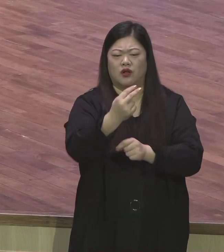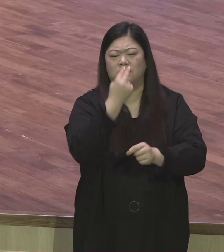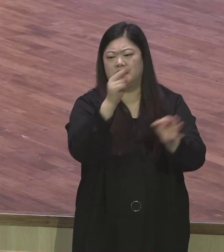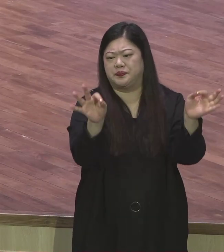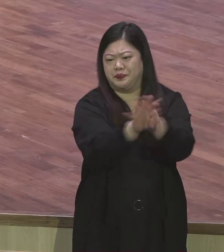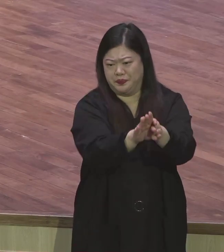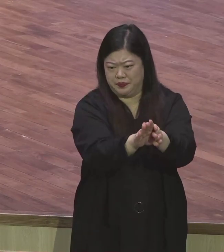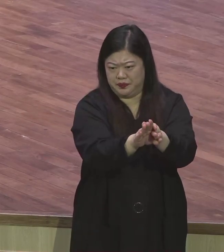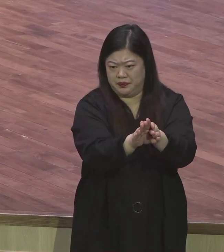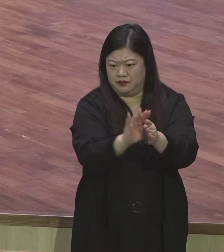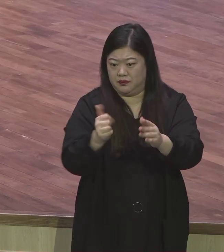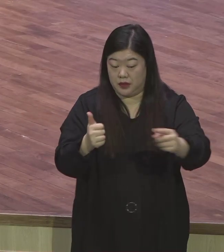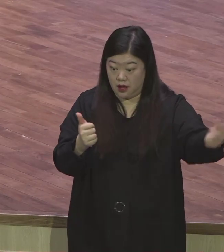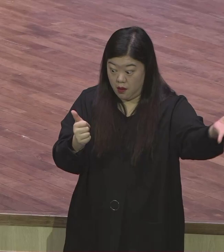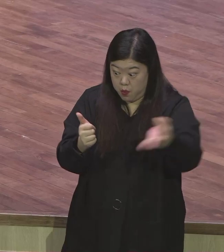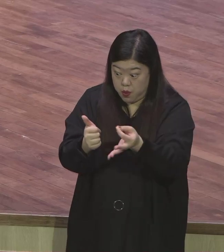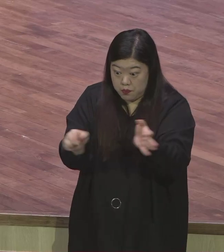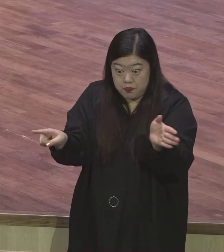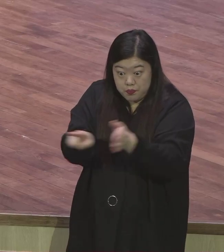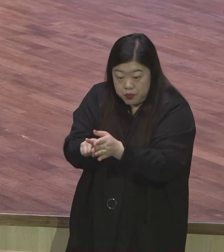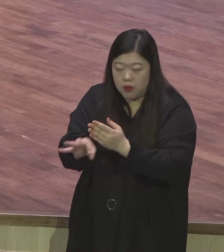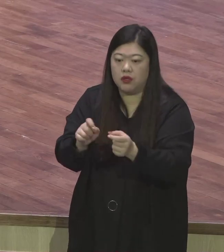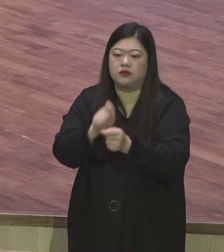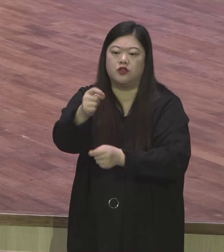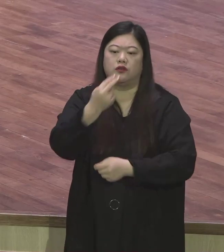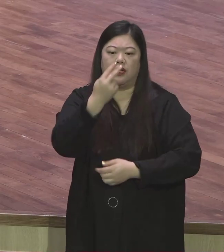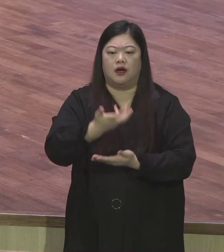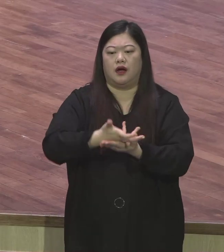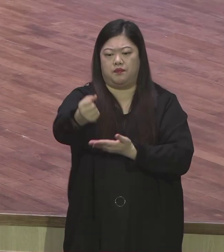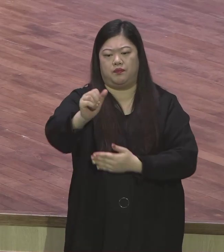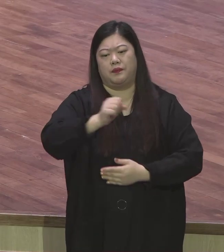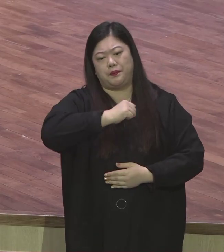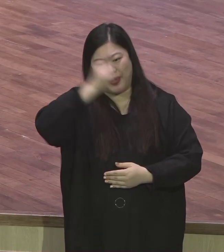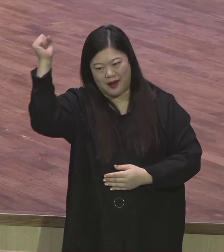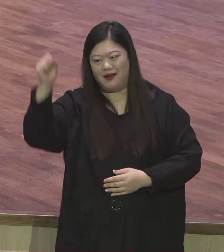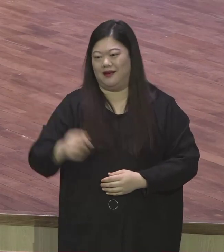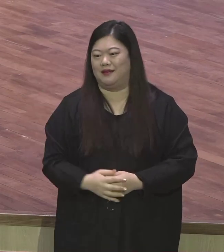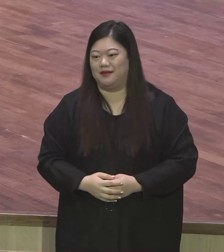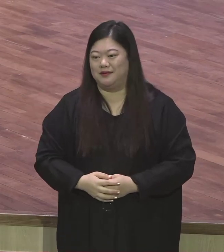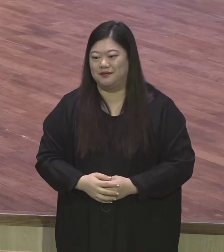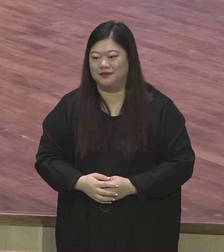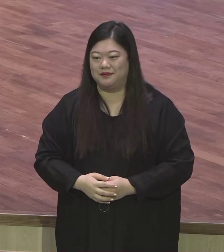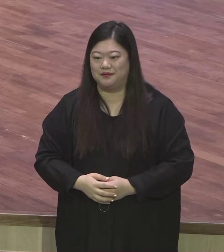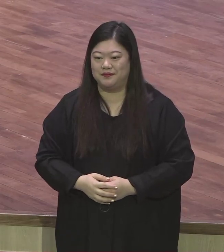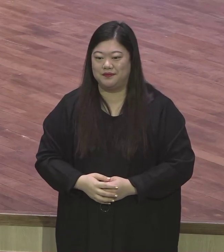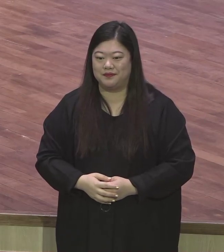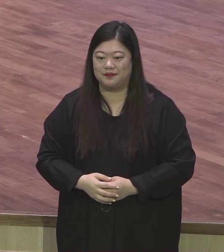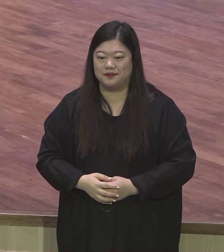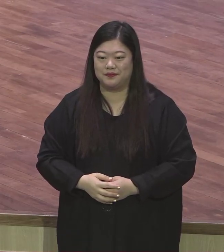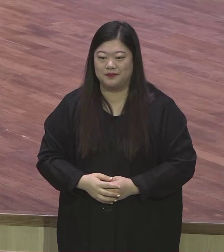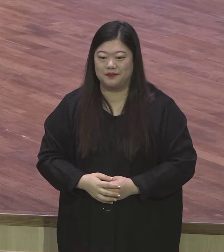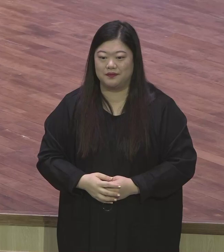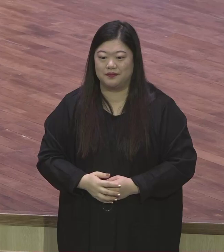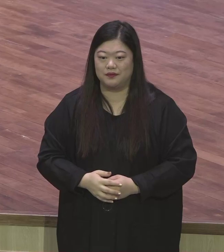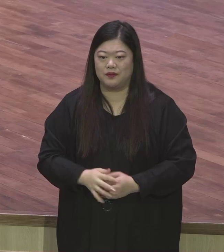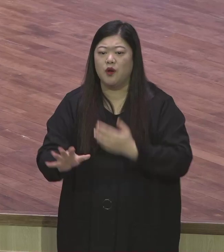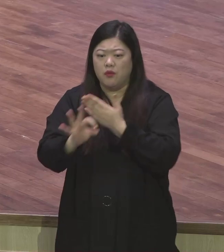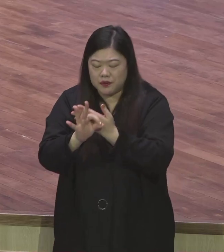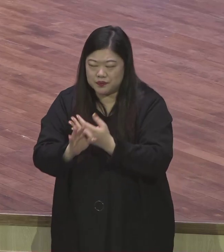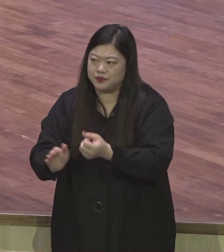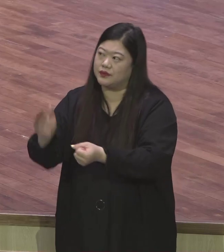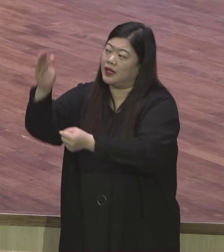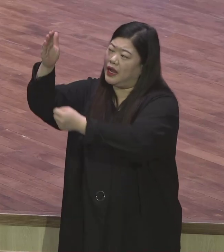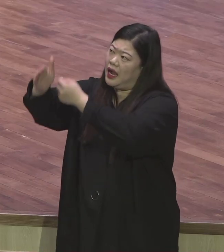주시려고 독생자 예수 그리스도를 이 땅에 보내셨다는 것입니다. 그러면 하나님께서는 왜